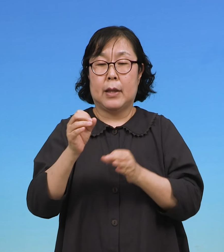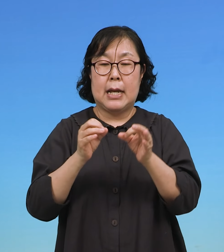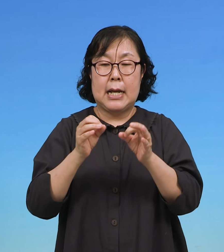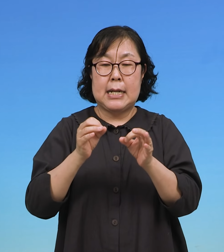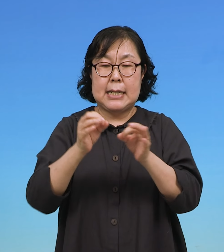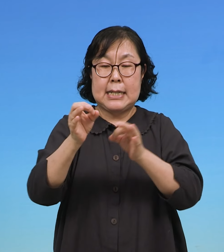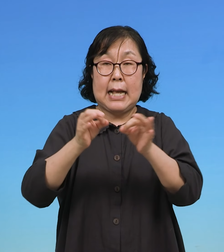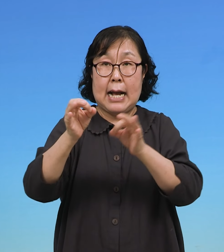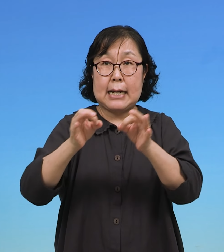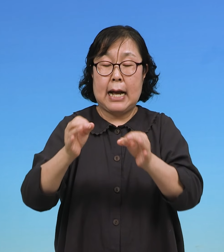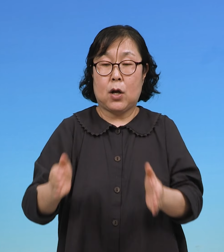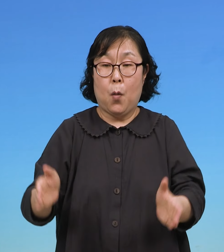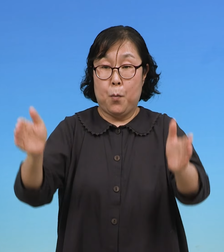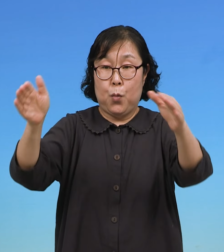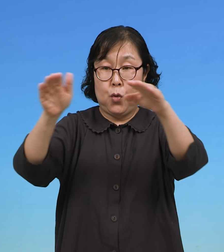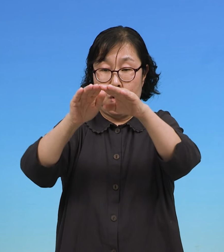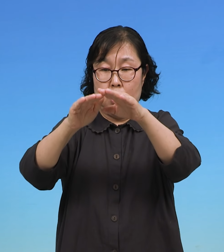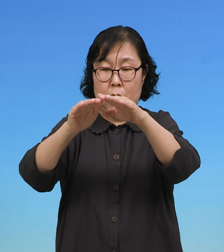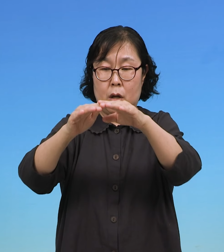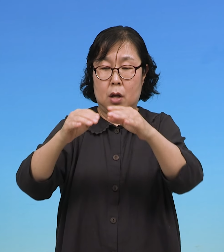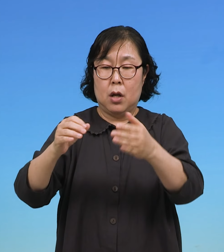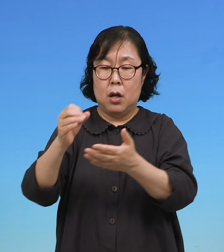상가 건물을 헌물을 해주셨어요.